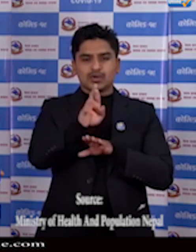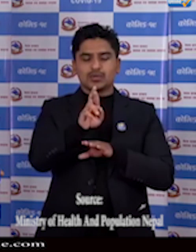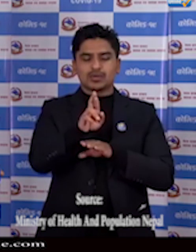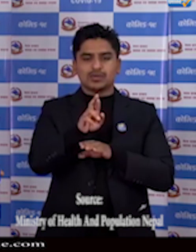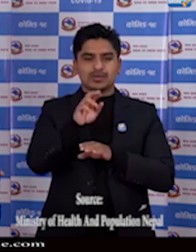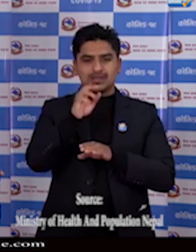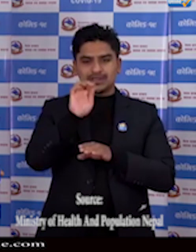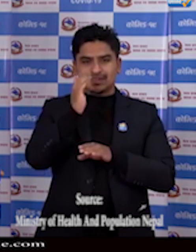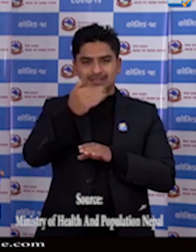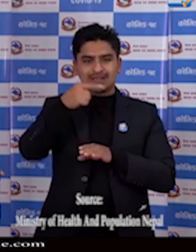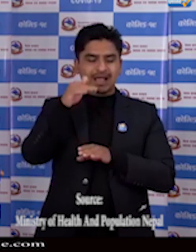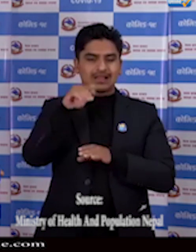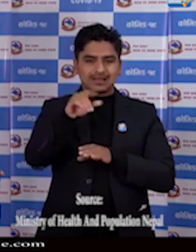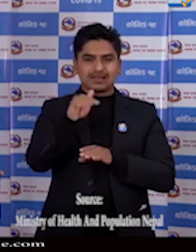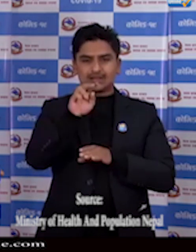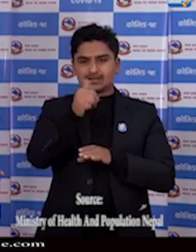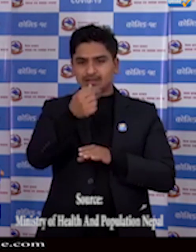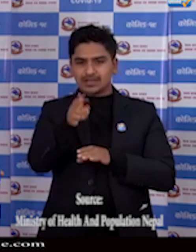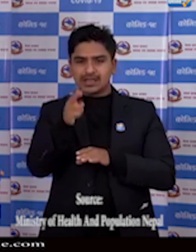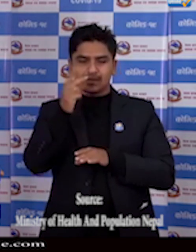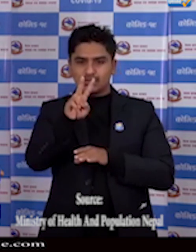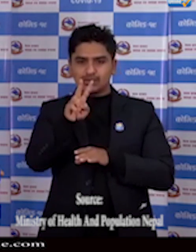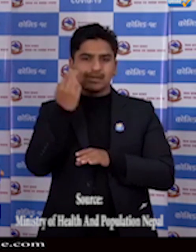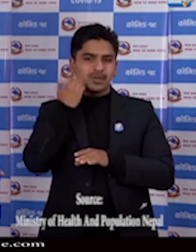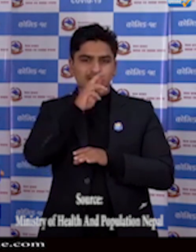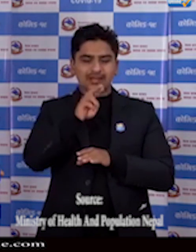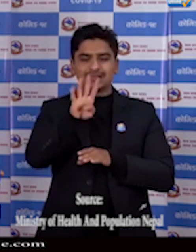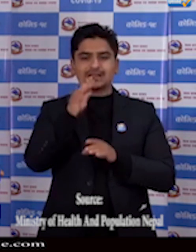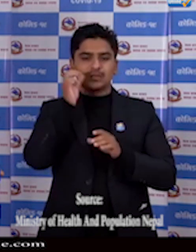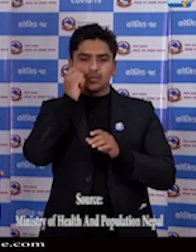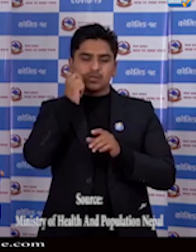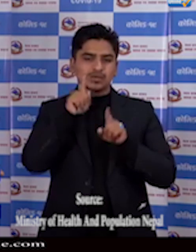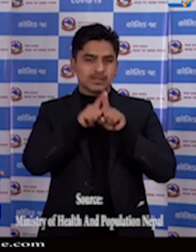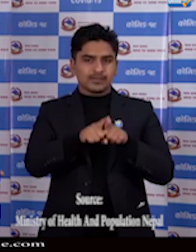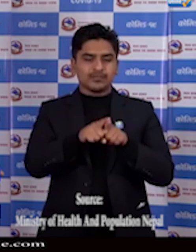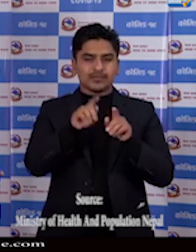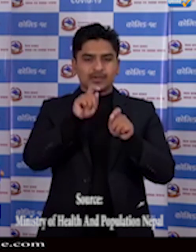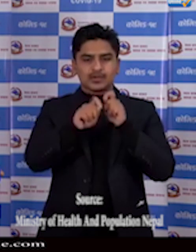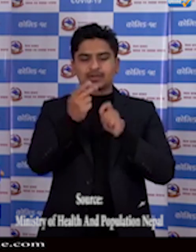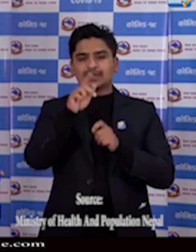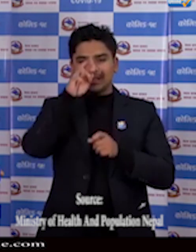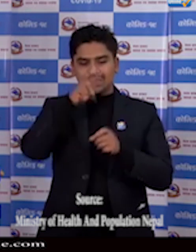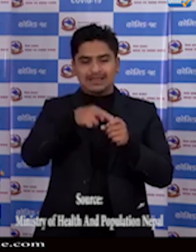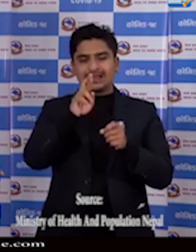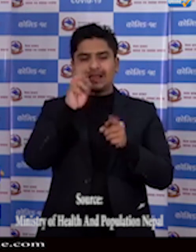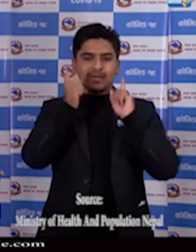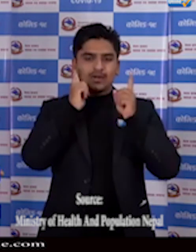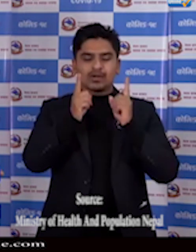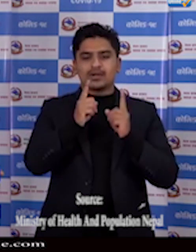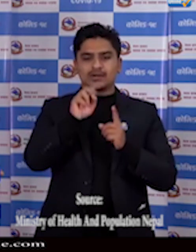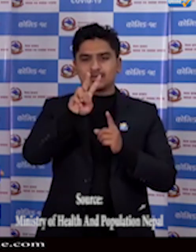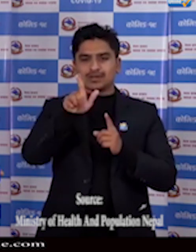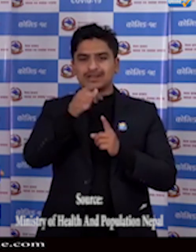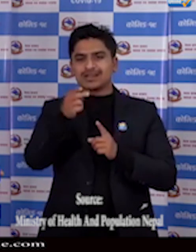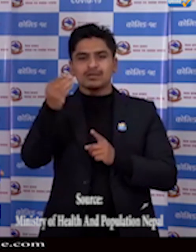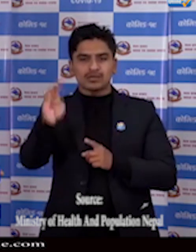स्नातका 6 जना 2 महिला र अन्य 4 पुरुषसहित। त्यसै गरी सर्लाहीका रामनगर र स्वरपुरका